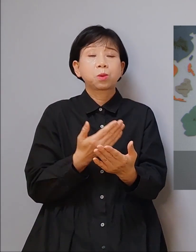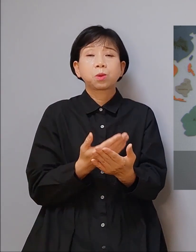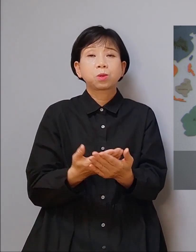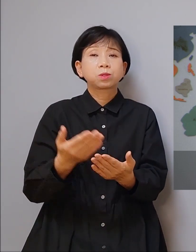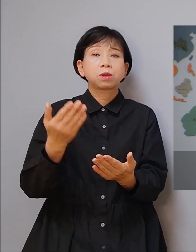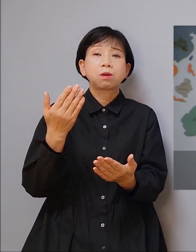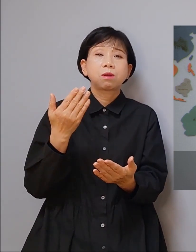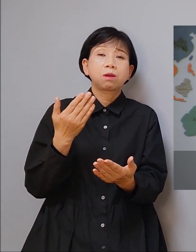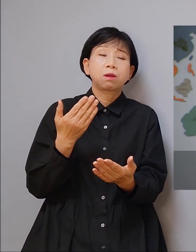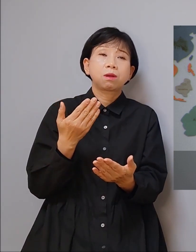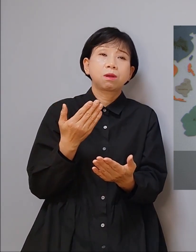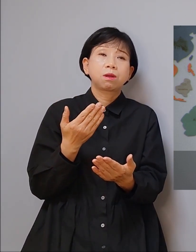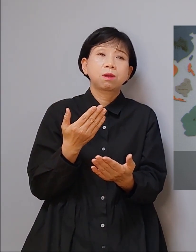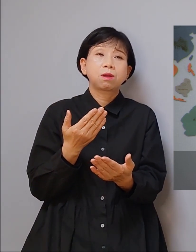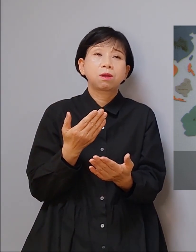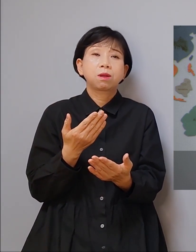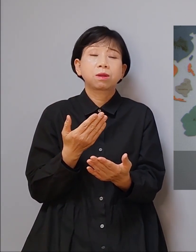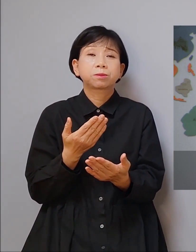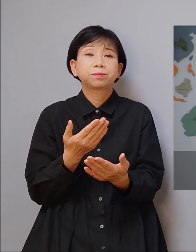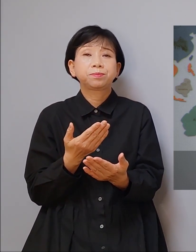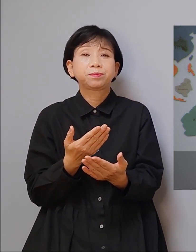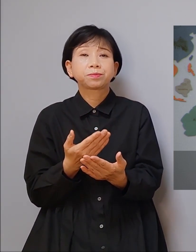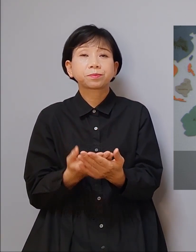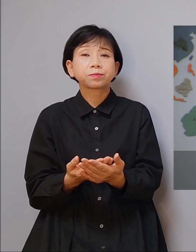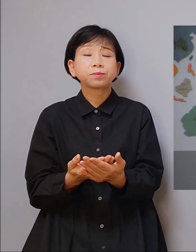다스리소. 주님을 찬양하오니